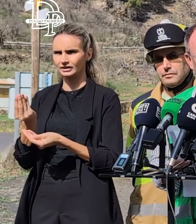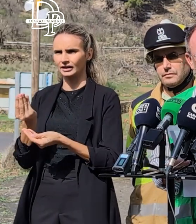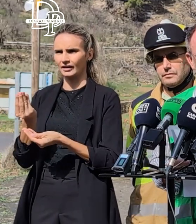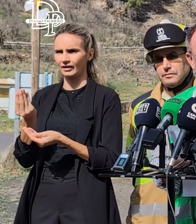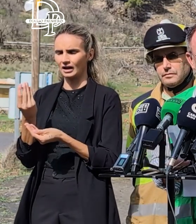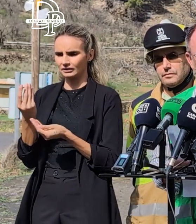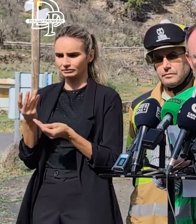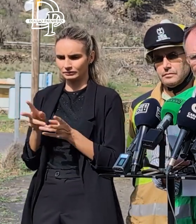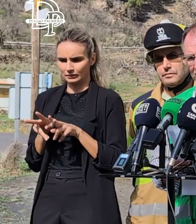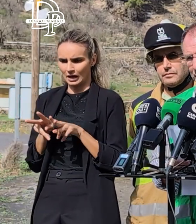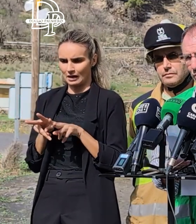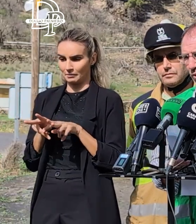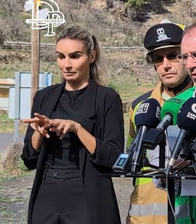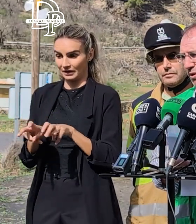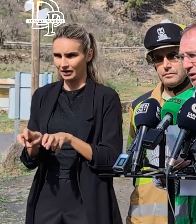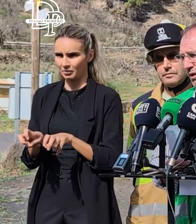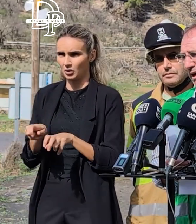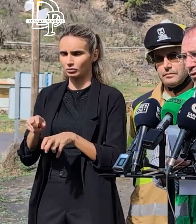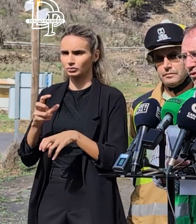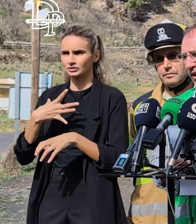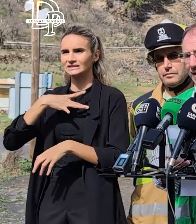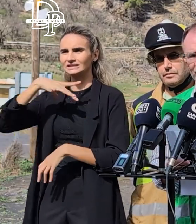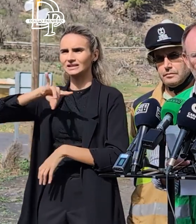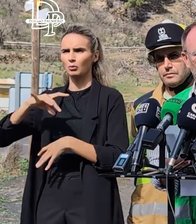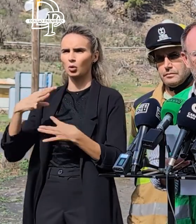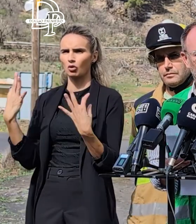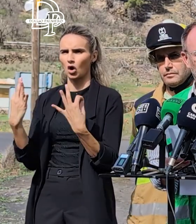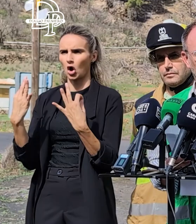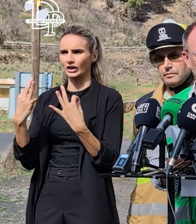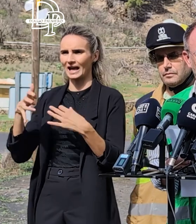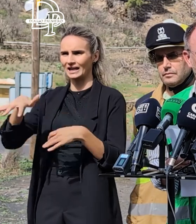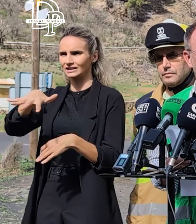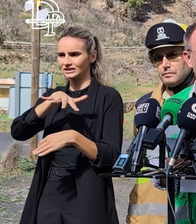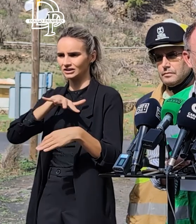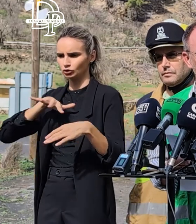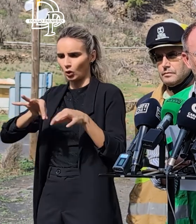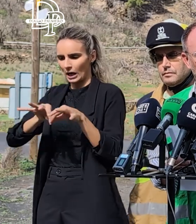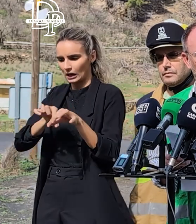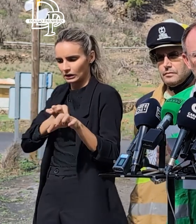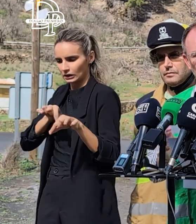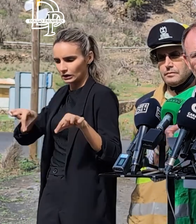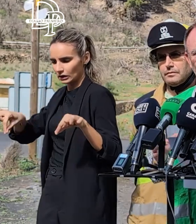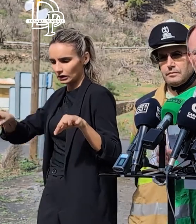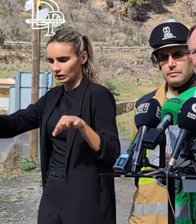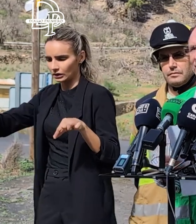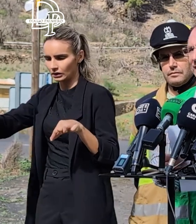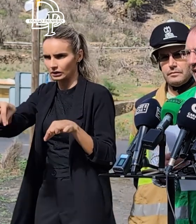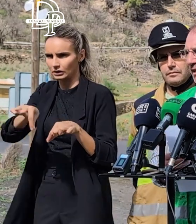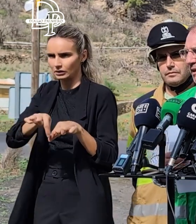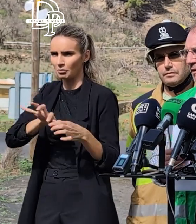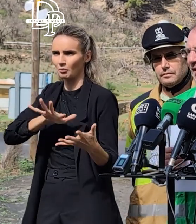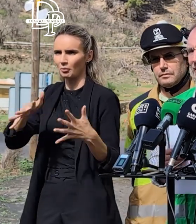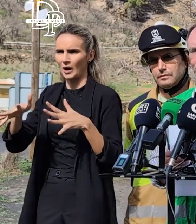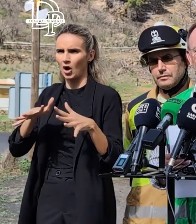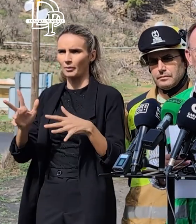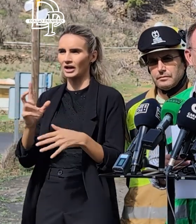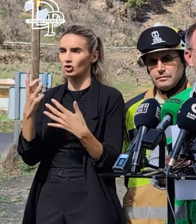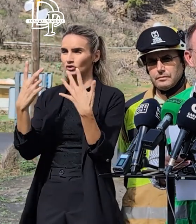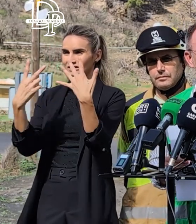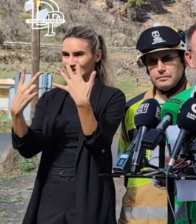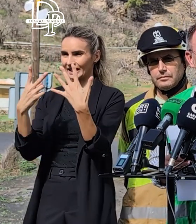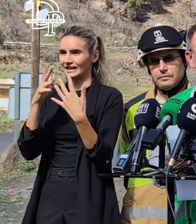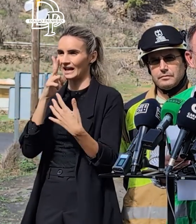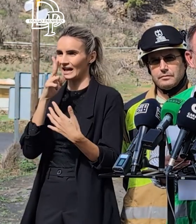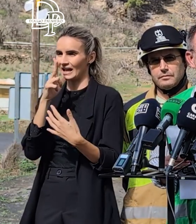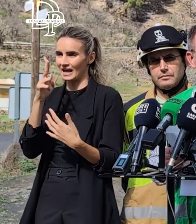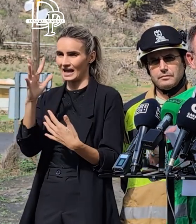en un primer momento, pues se pudo acotar la zona afectada. Hablamos de unas 7 hectáreas afectadas en un primer